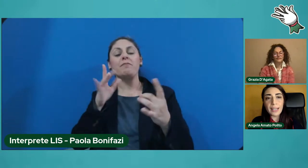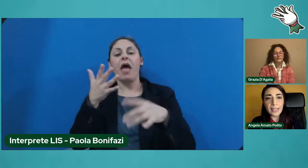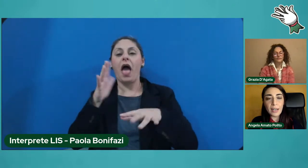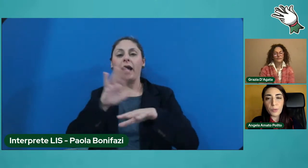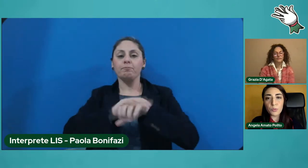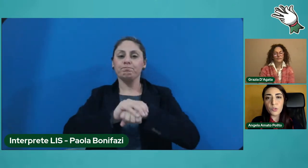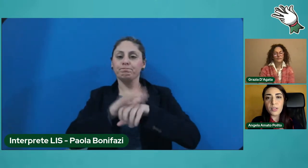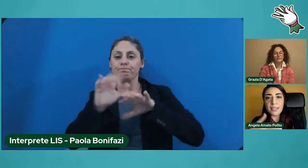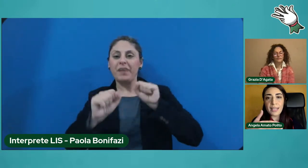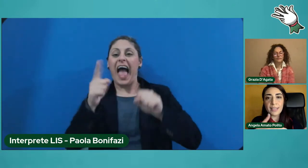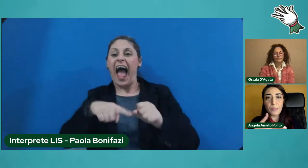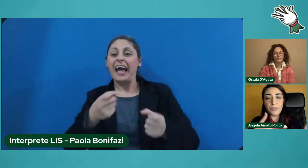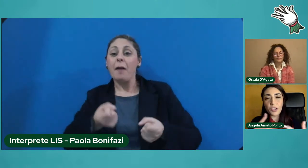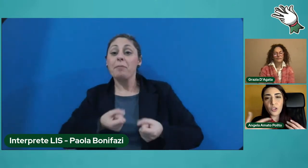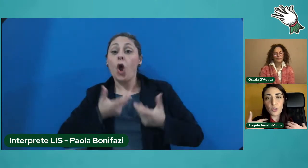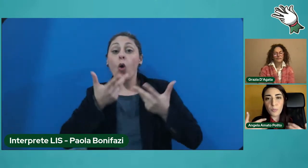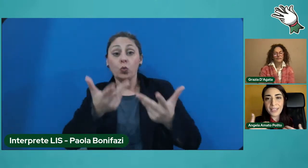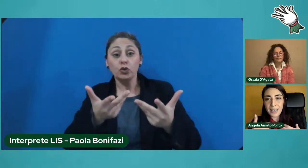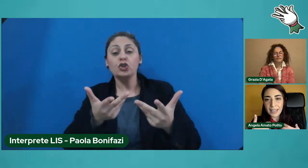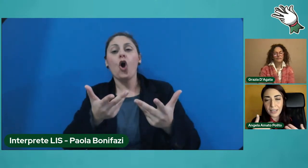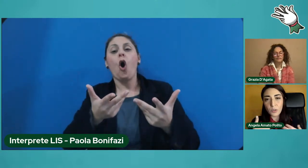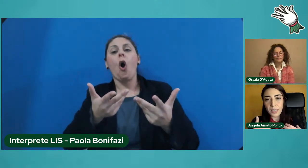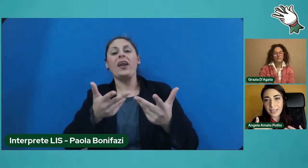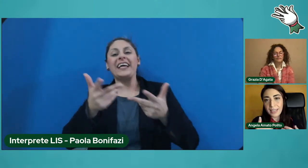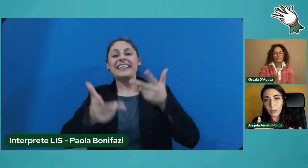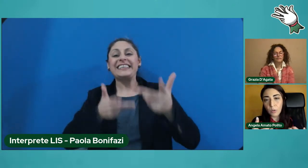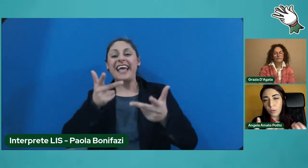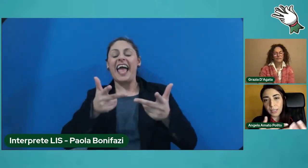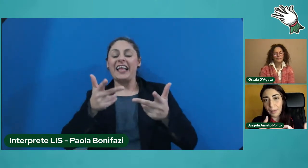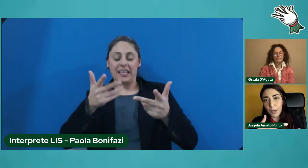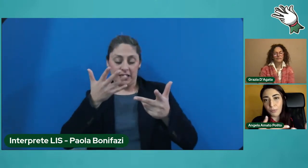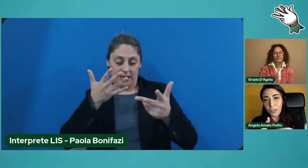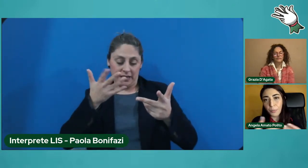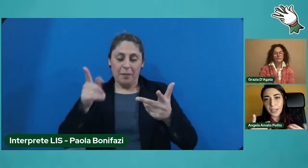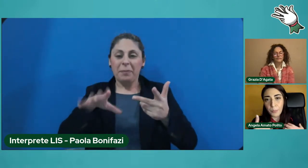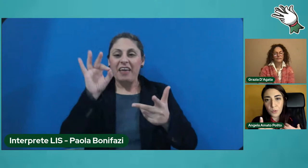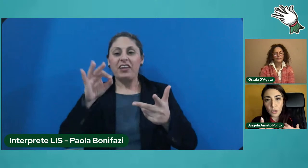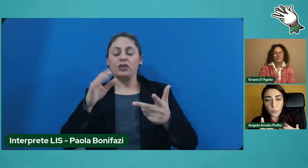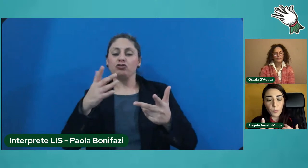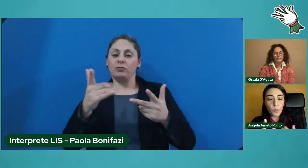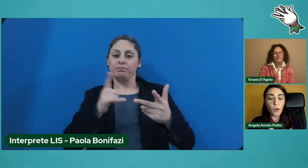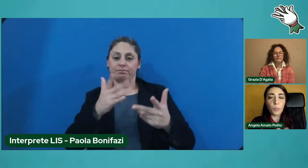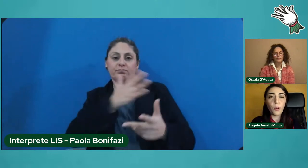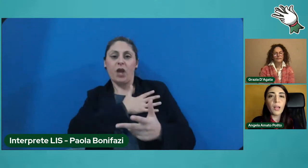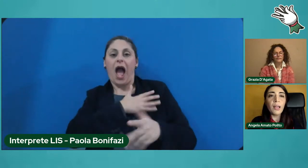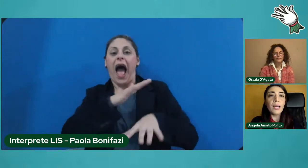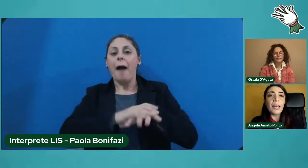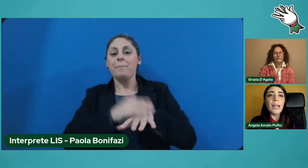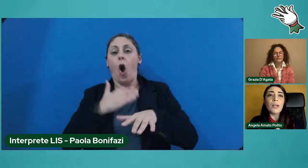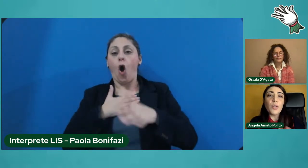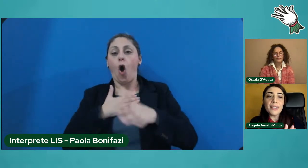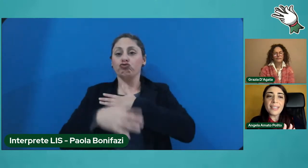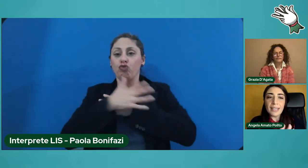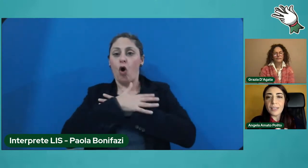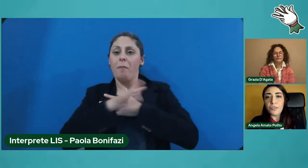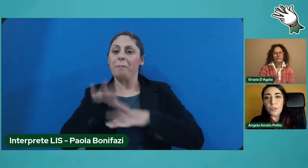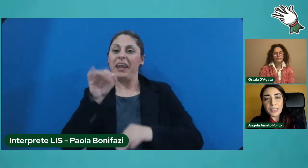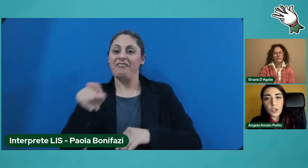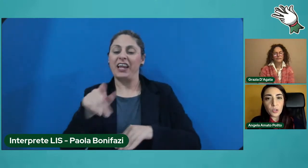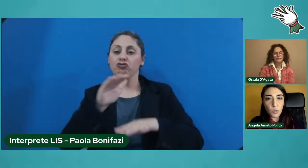anche nella produzione stessa, preferisce, insomma, i segni che abbiano un feedback appoggiato al proprio corpo. Quindi sì, le difficoltà